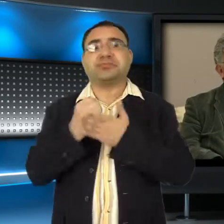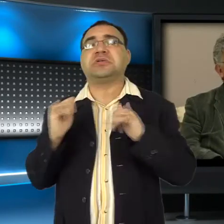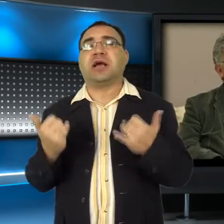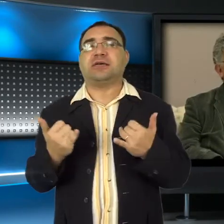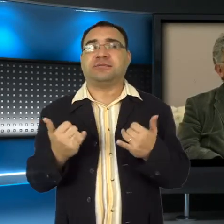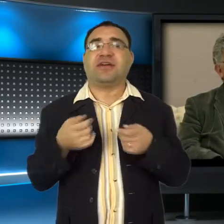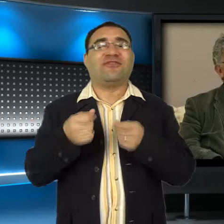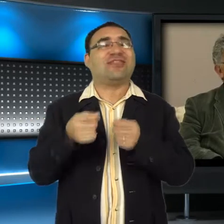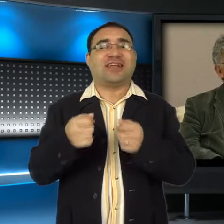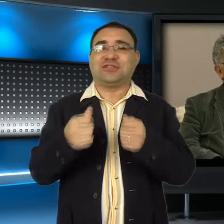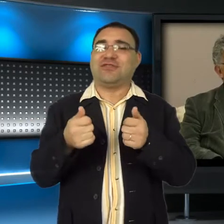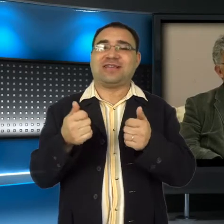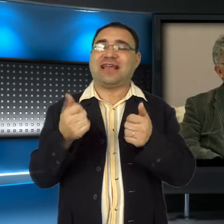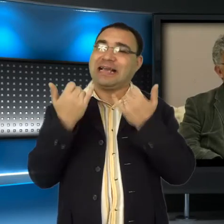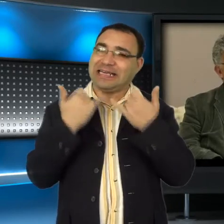system sfinansowania.